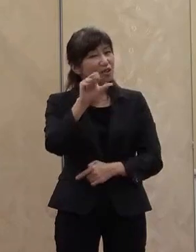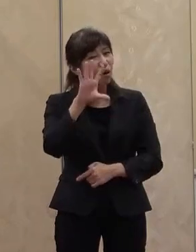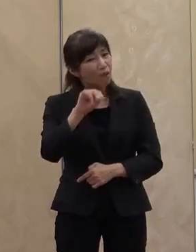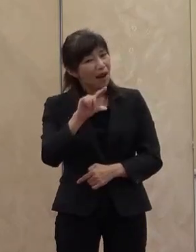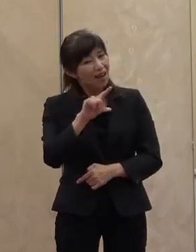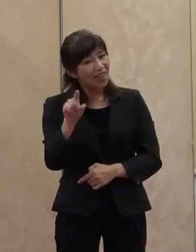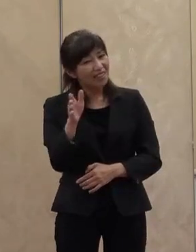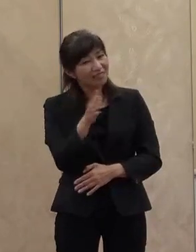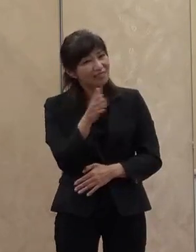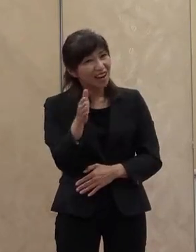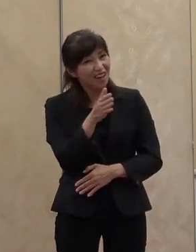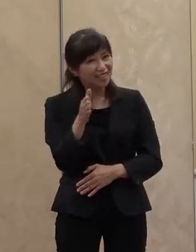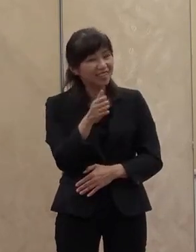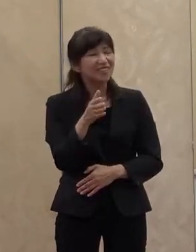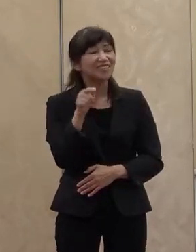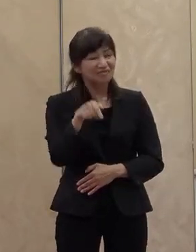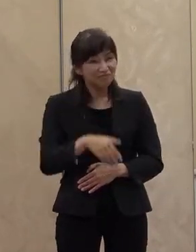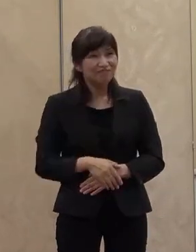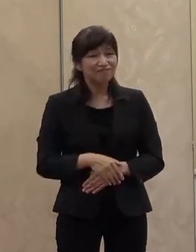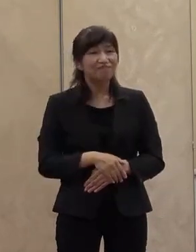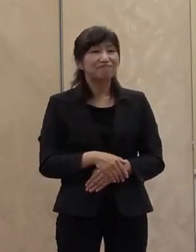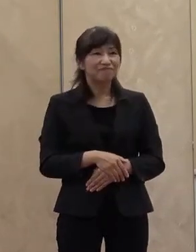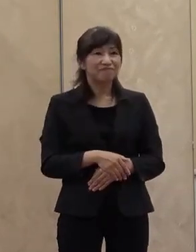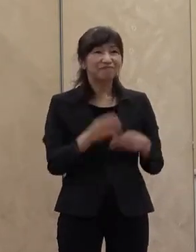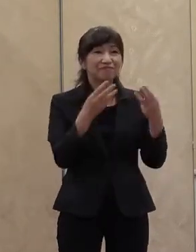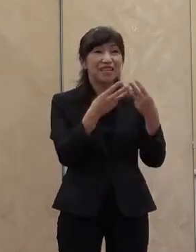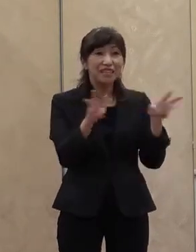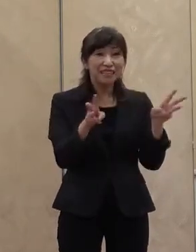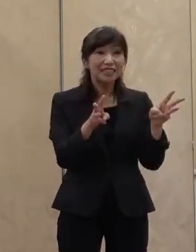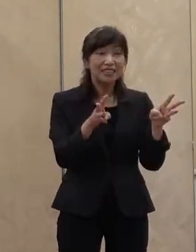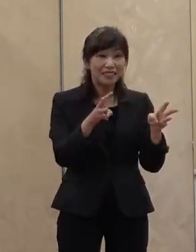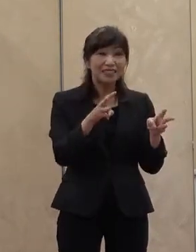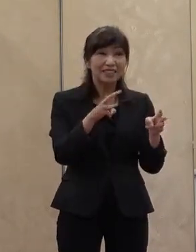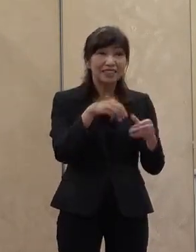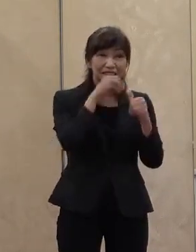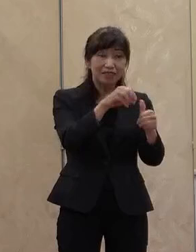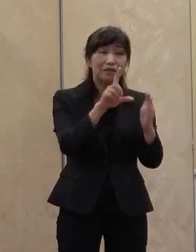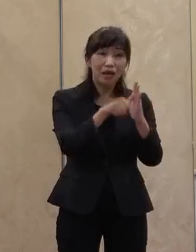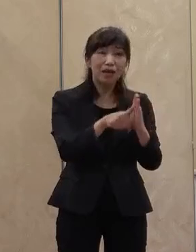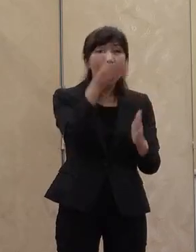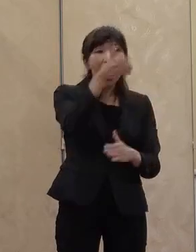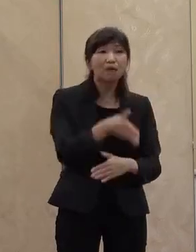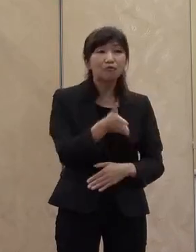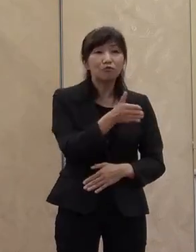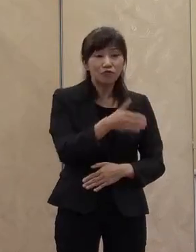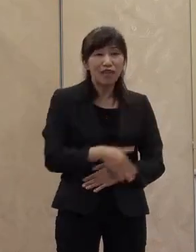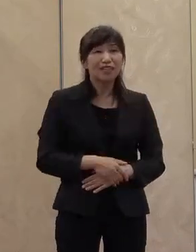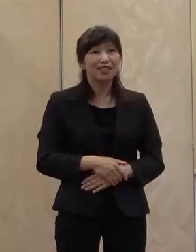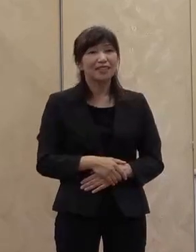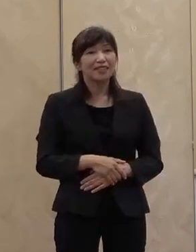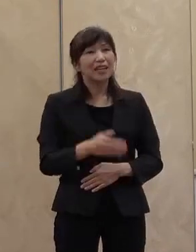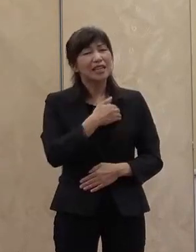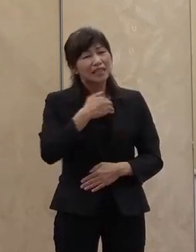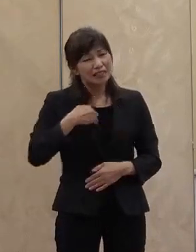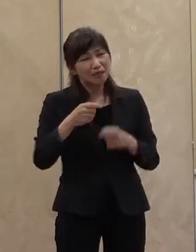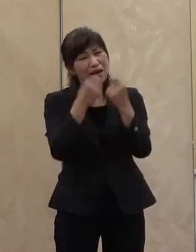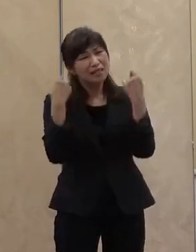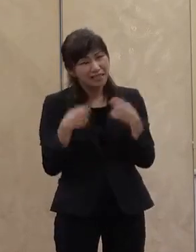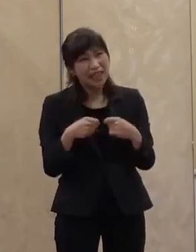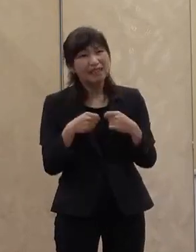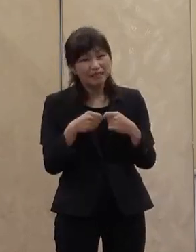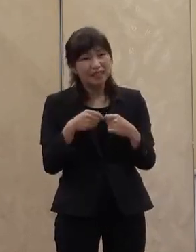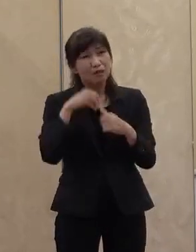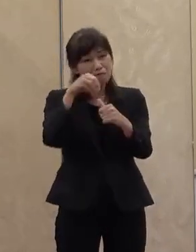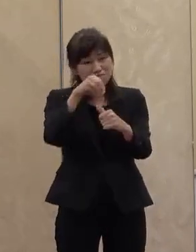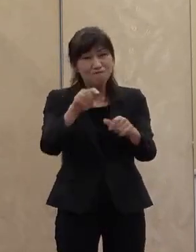というのをやって、まあ、非正規はその半分ということにすることによって、できるだけ正規の 社員を増やしたいということがまず一つの趣旨